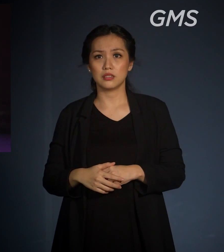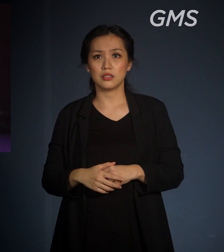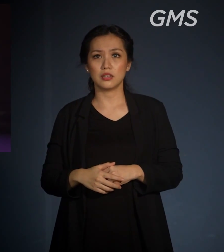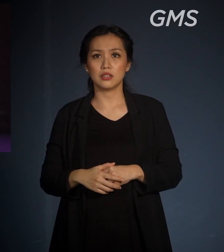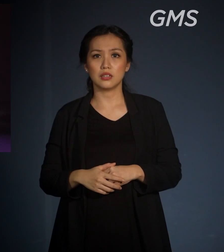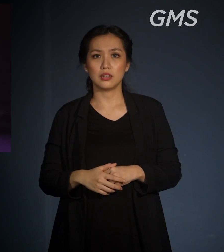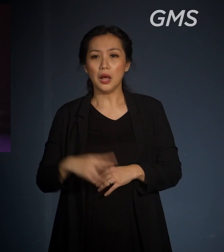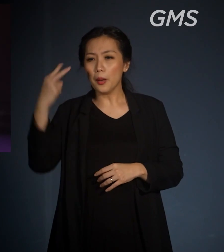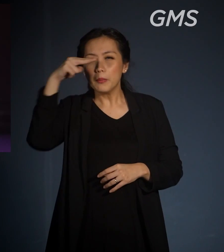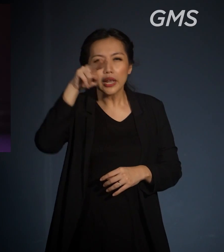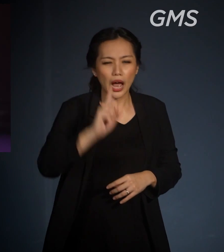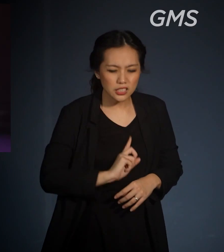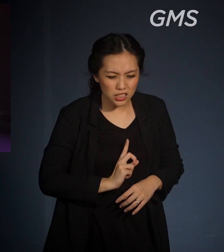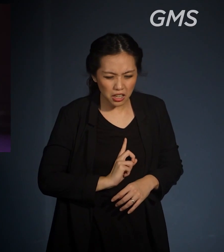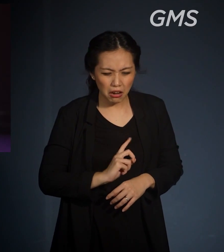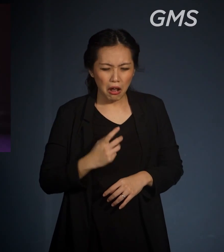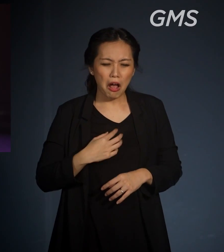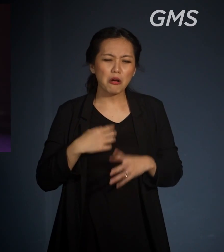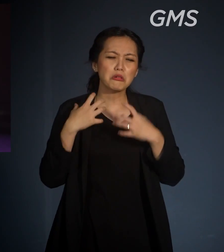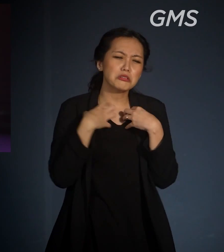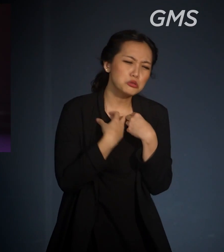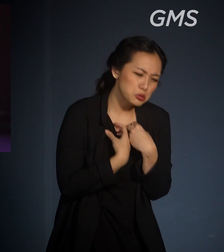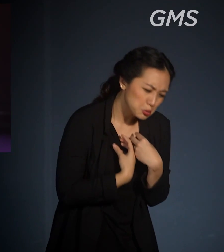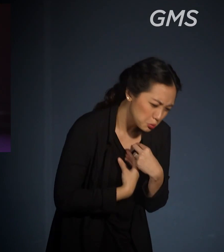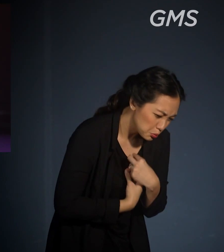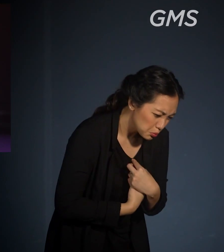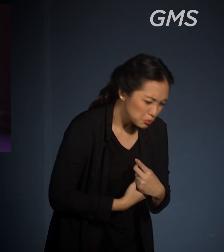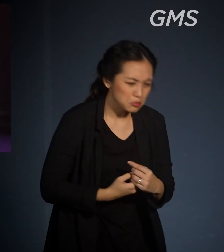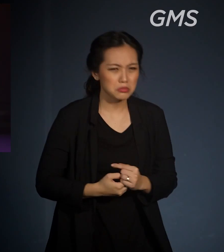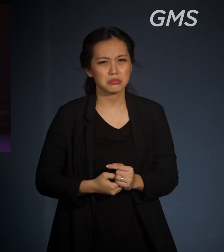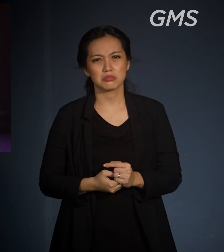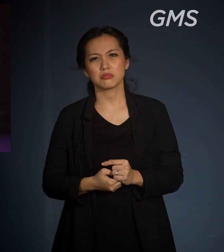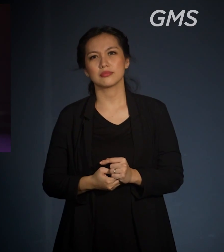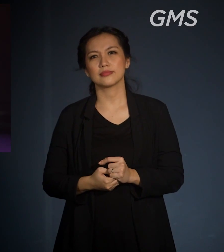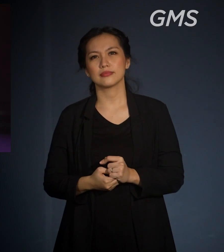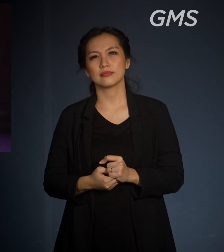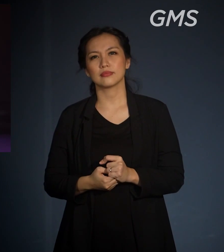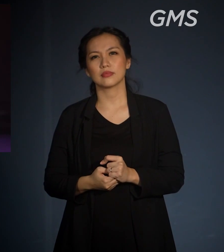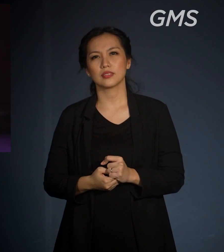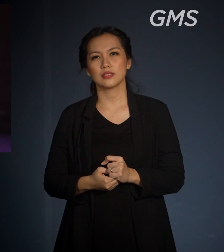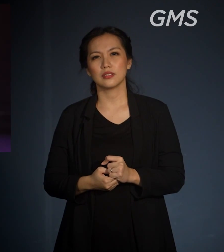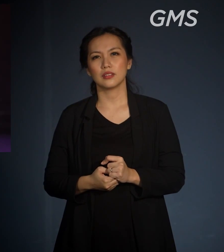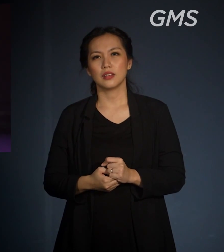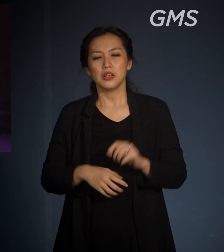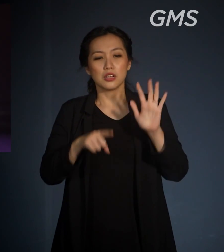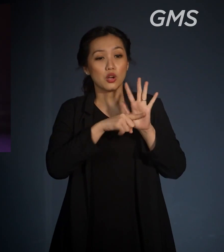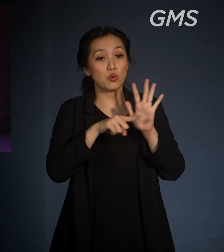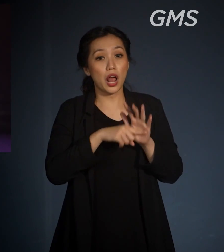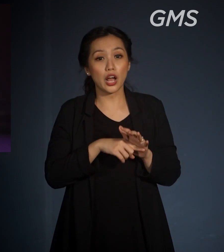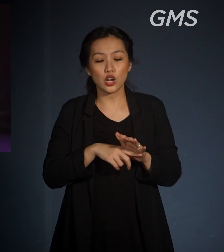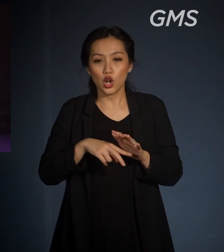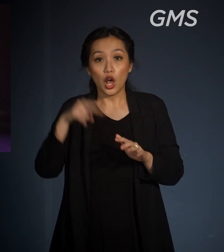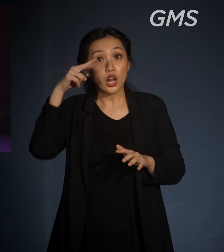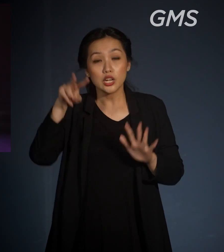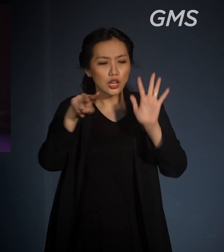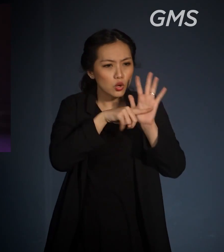kekuatan kita sendiri. Kita membesar-besarkan kelemahan kita. Dan kita